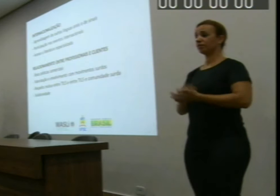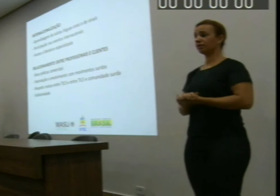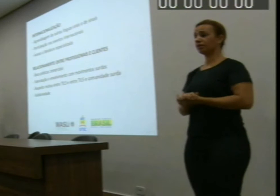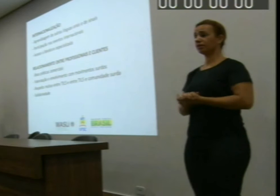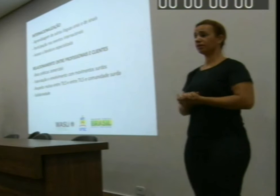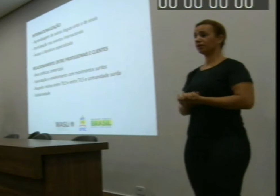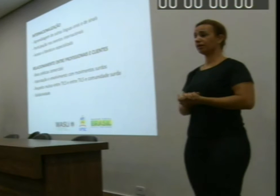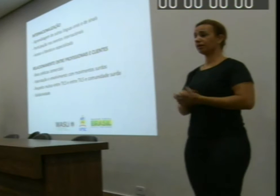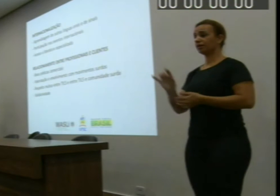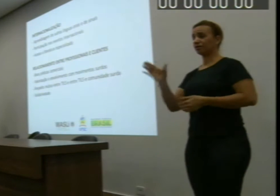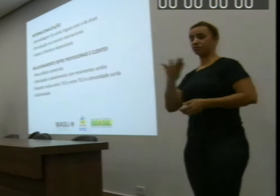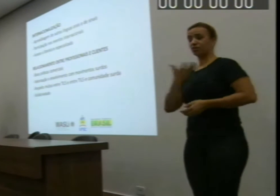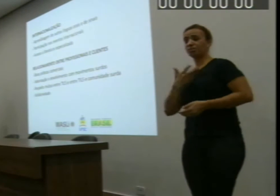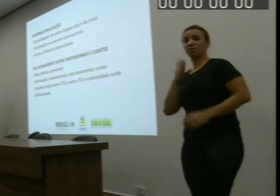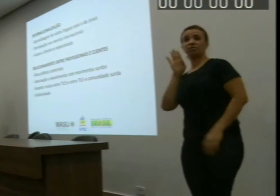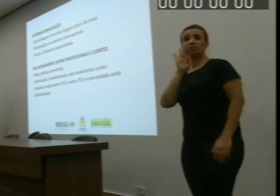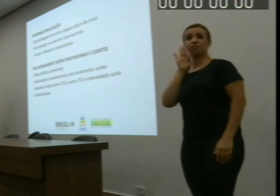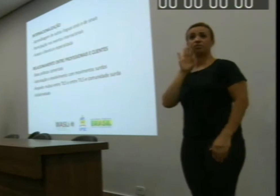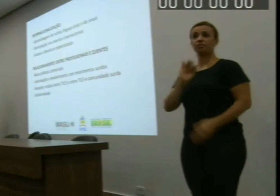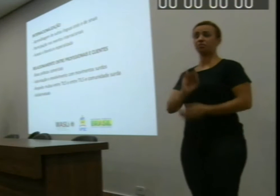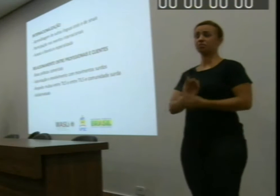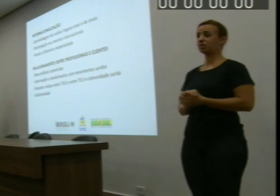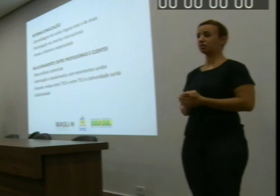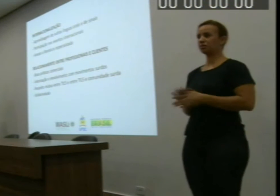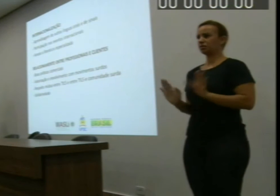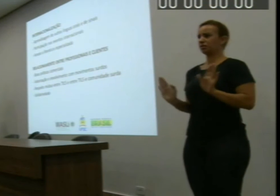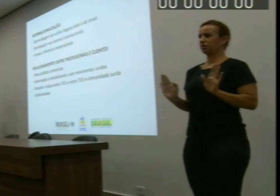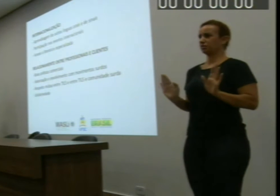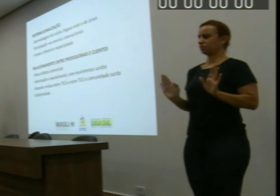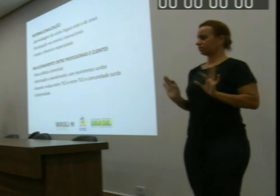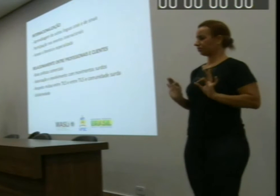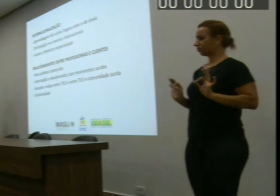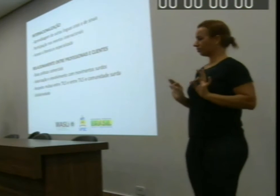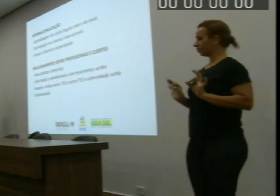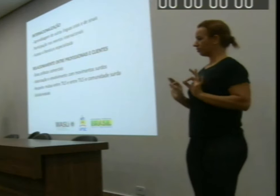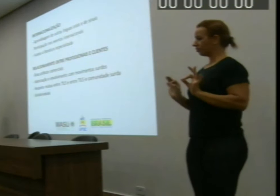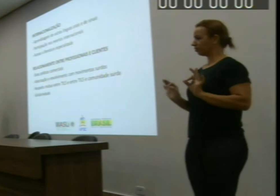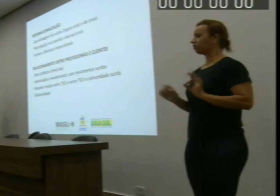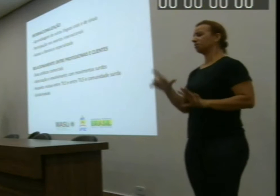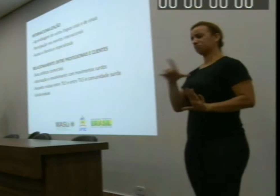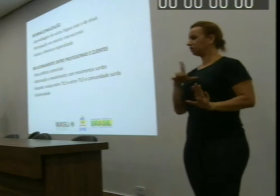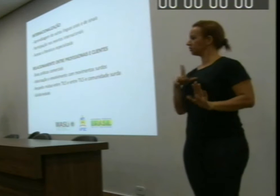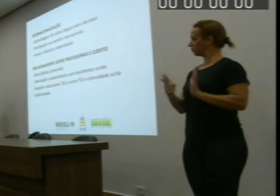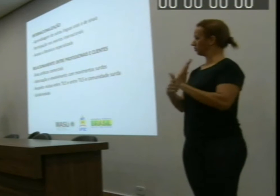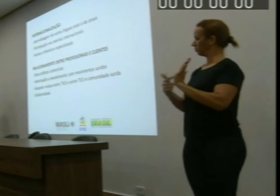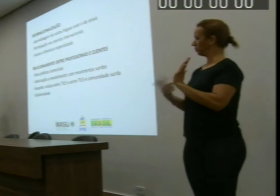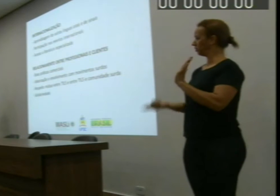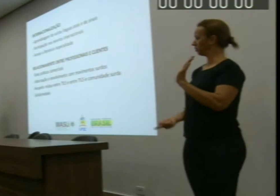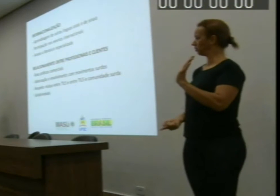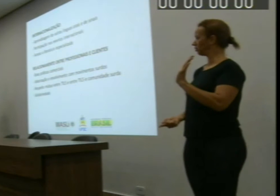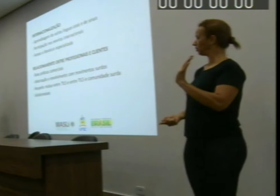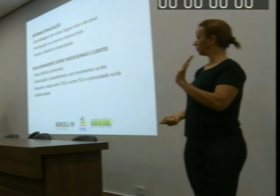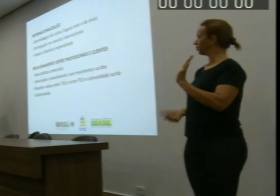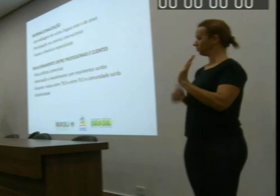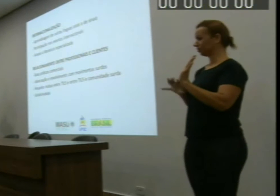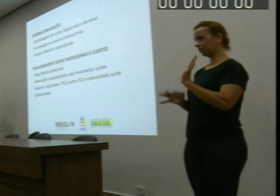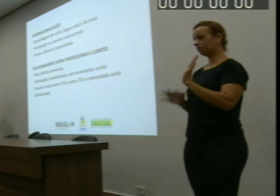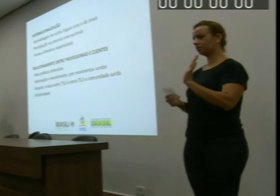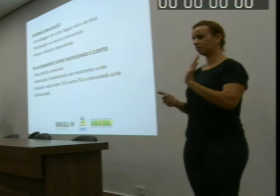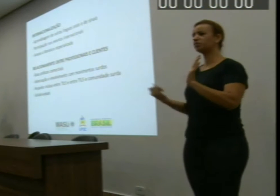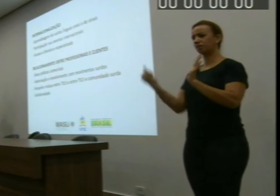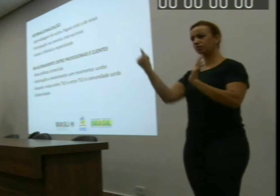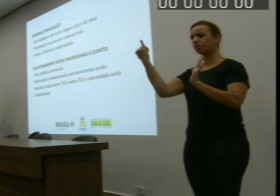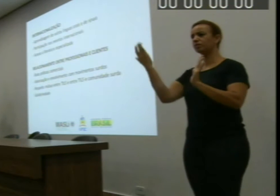é é é normal acontece ninguém tá duvidando da minha índole mas é um protocolo é só isso certo então isso é